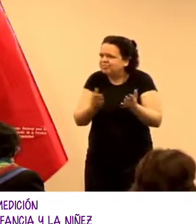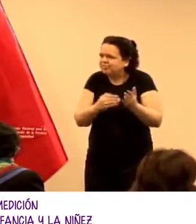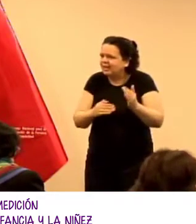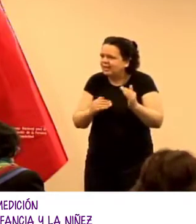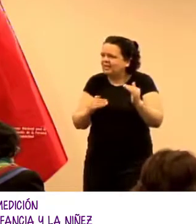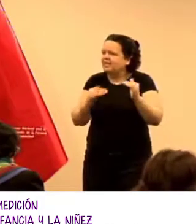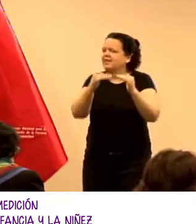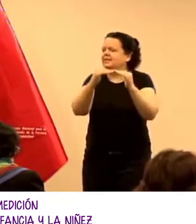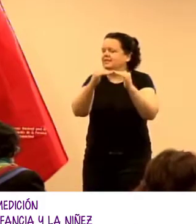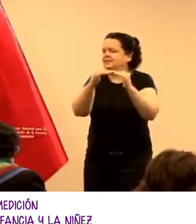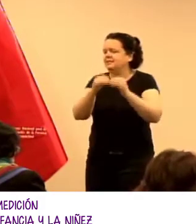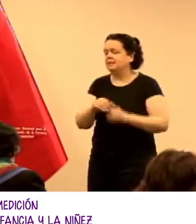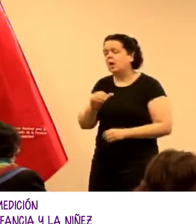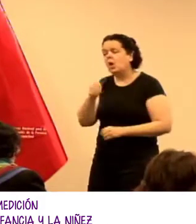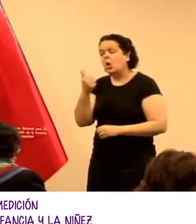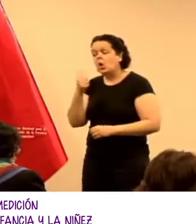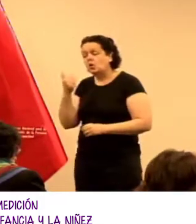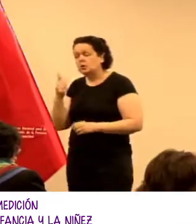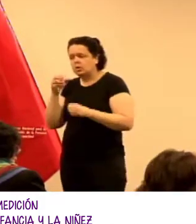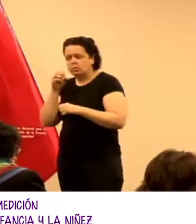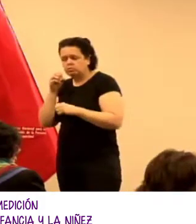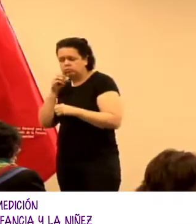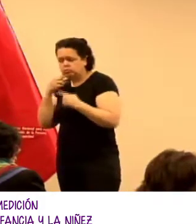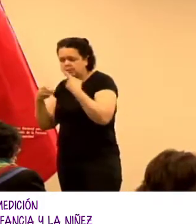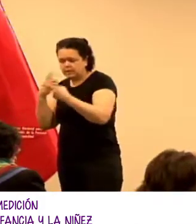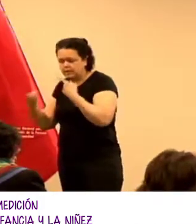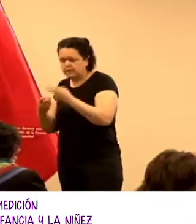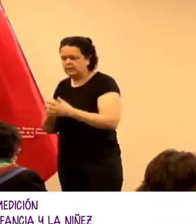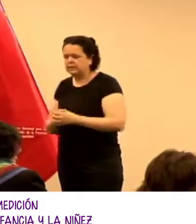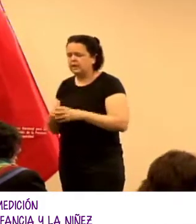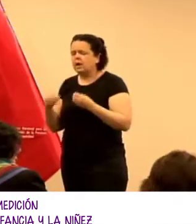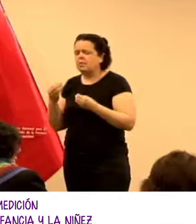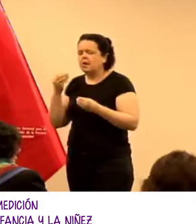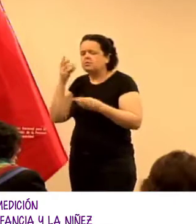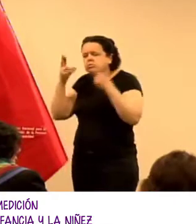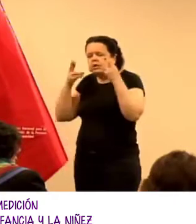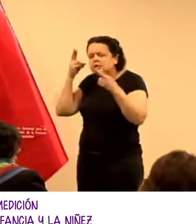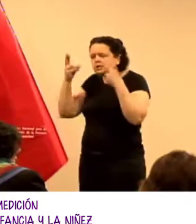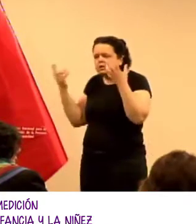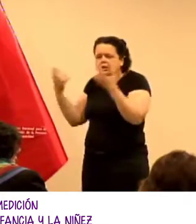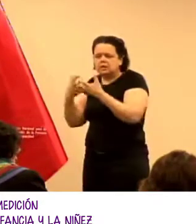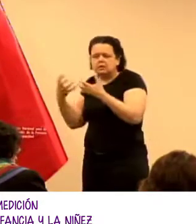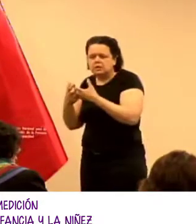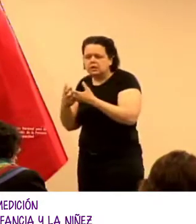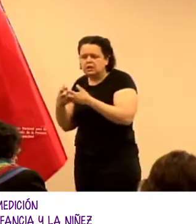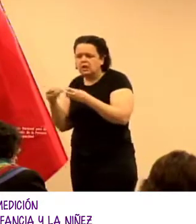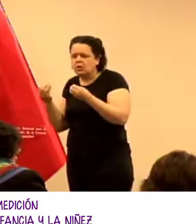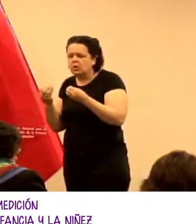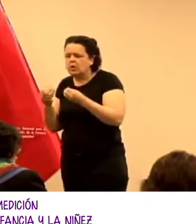Y el otro comentario es que, evidentemente, por las razones que están relacionadas con